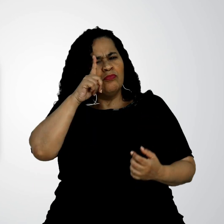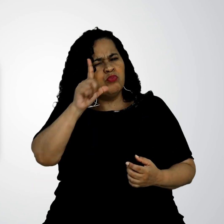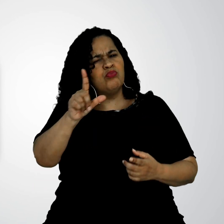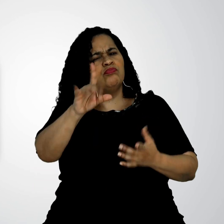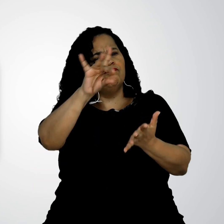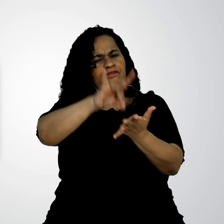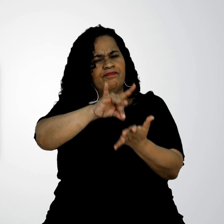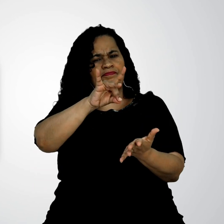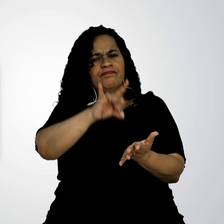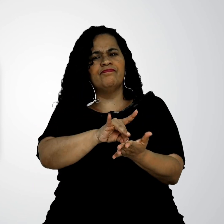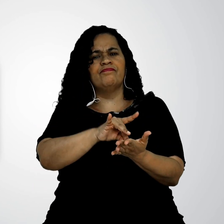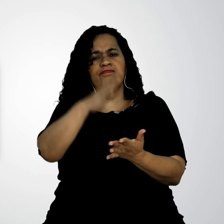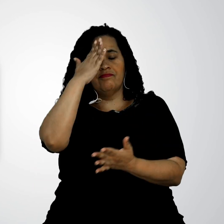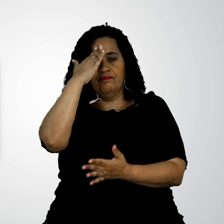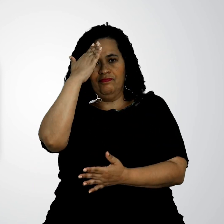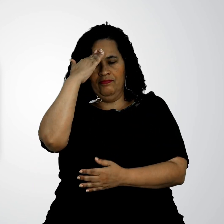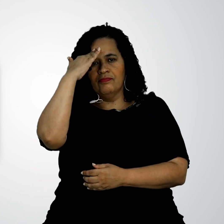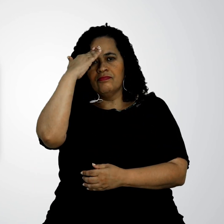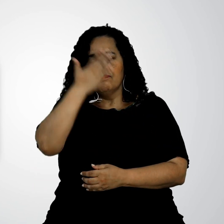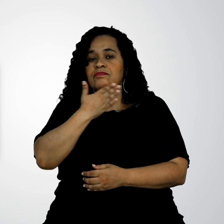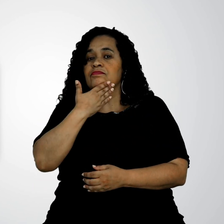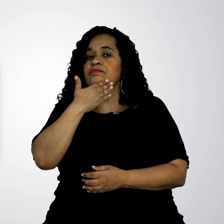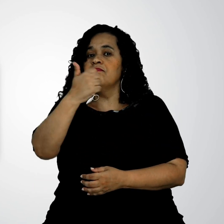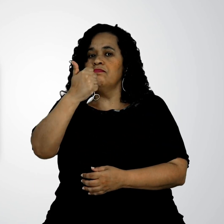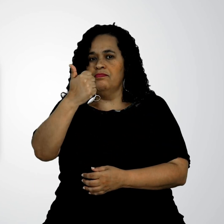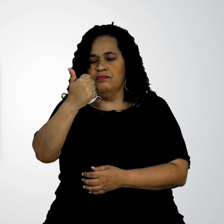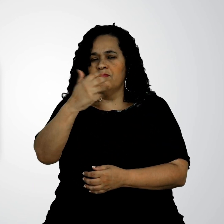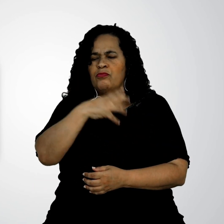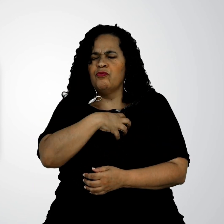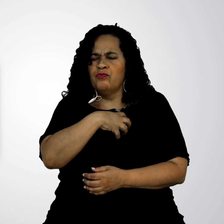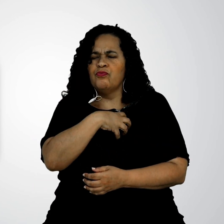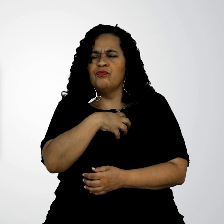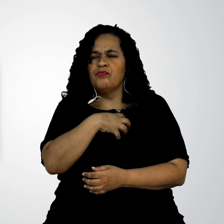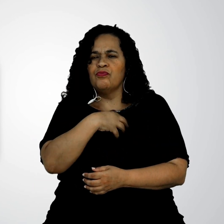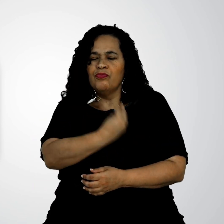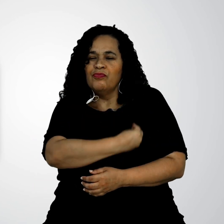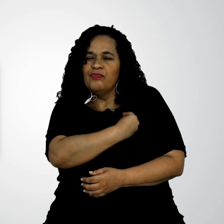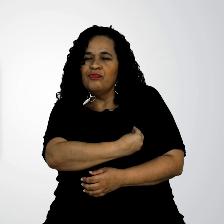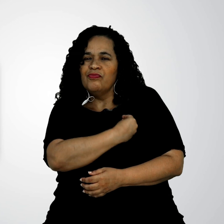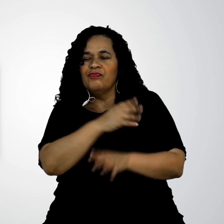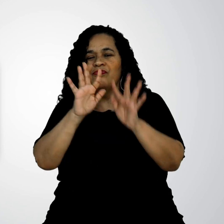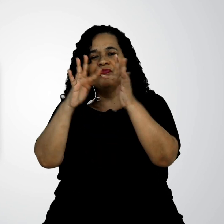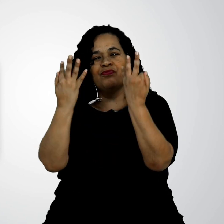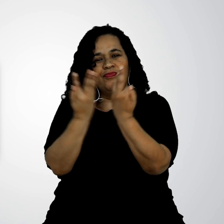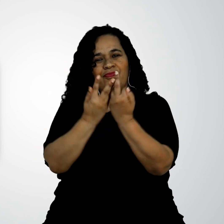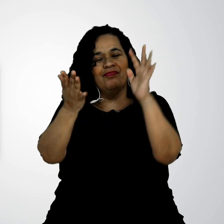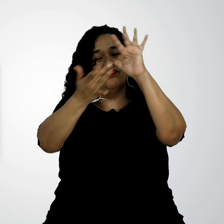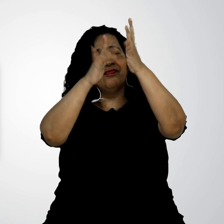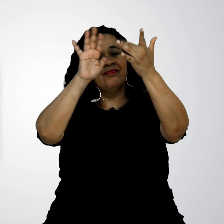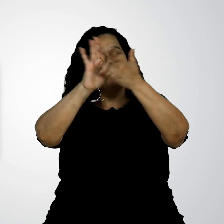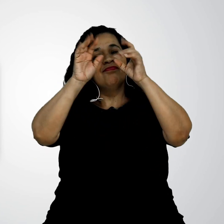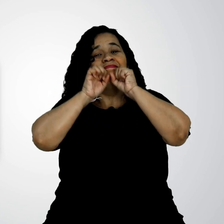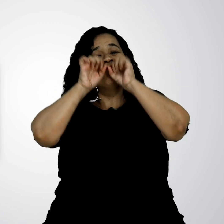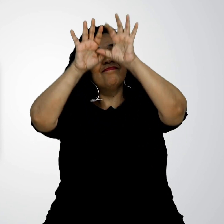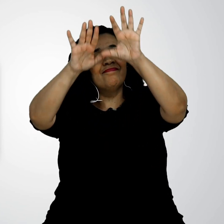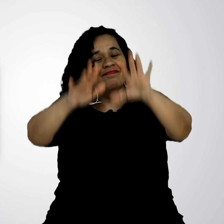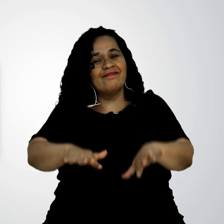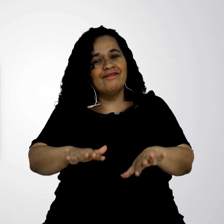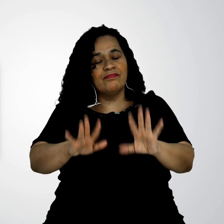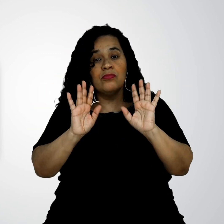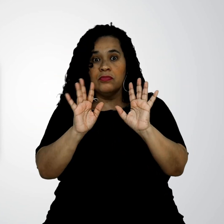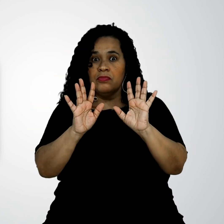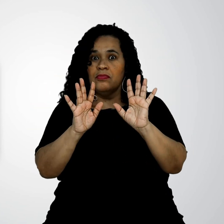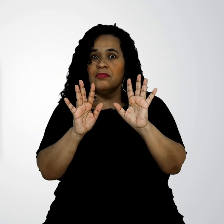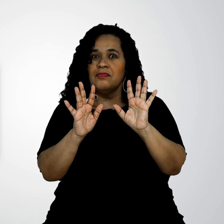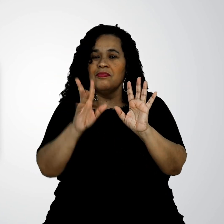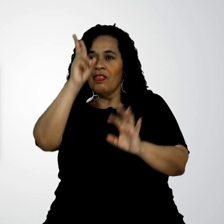Consiga reagir da melhor forma, cuidando aí da sua vida e também da sua família. Que Jesus abençoe você grandemente. Deixa eu só te